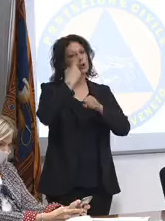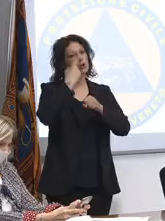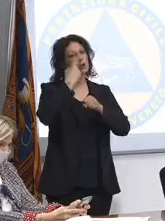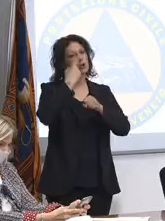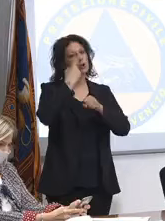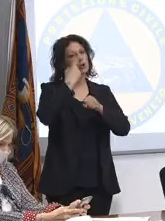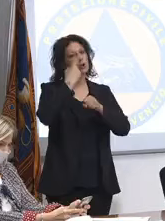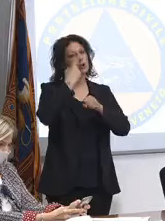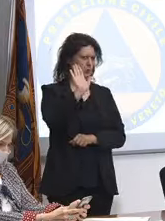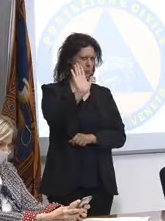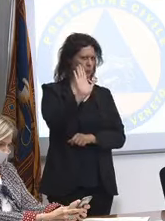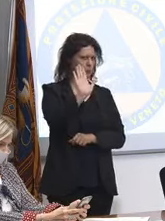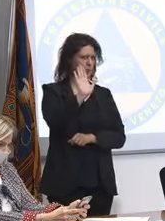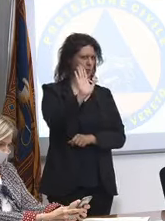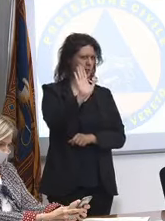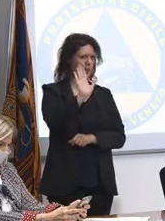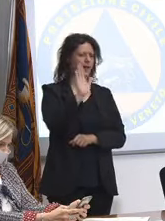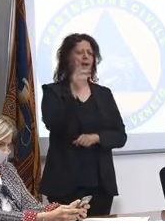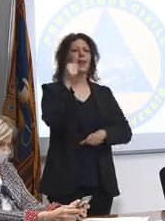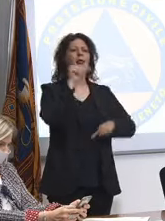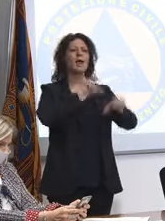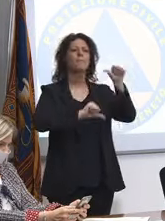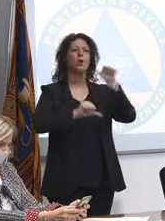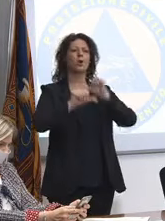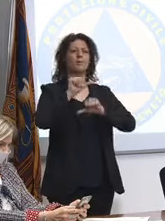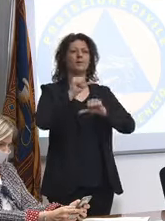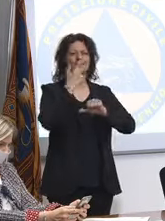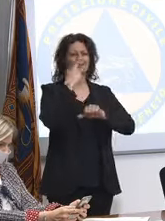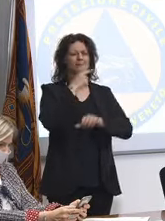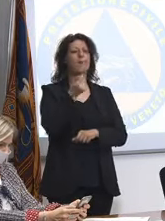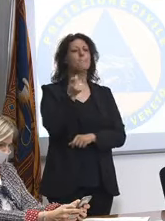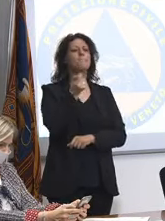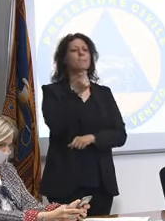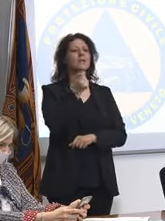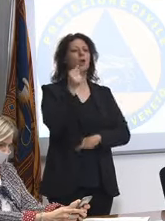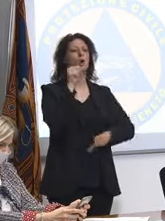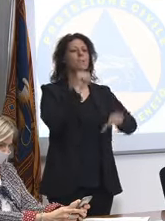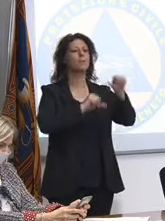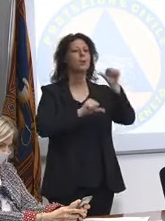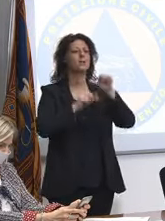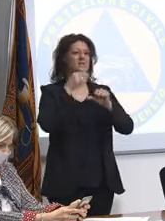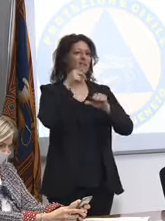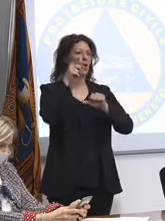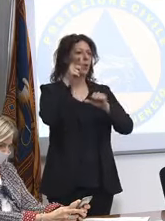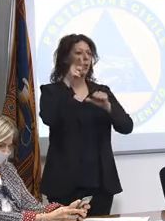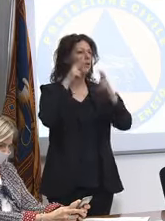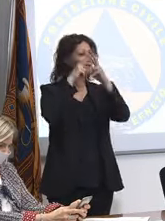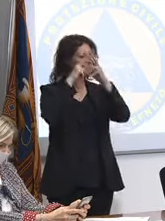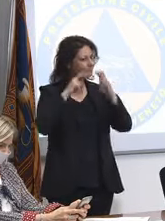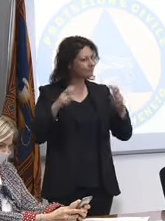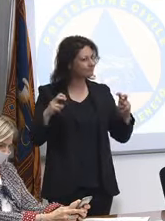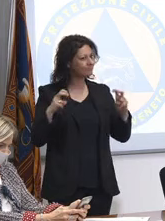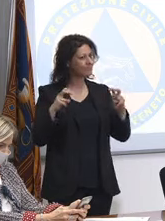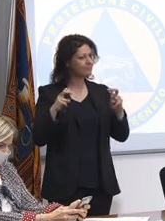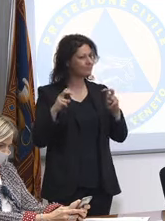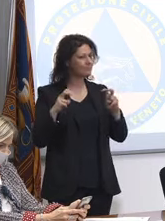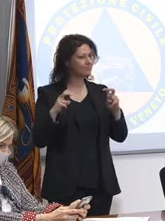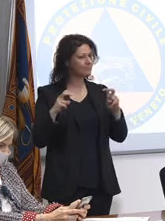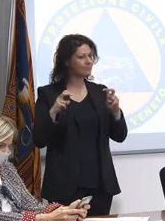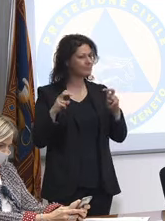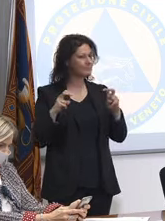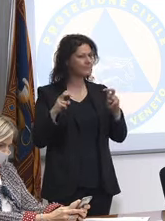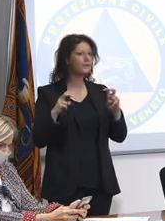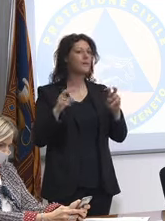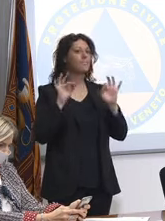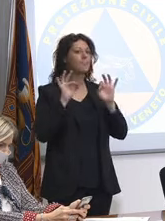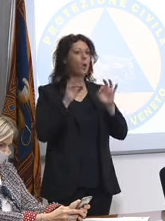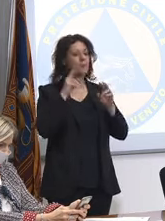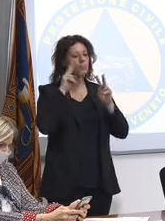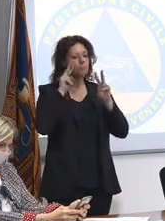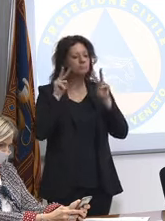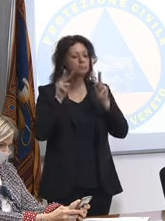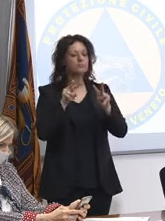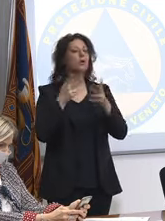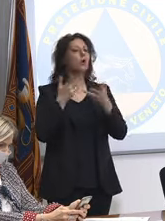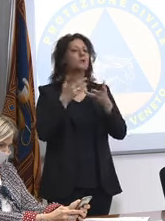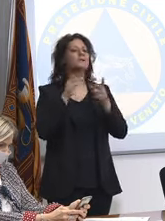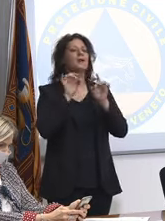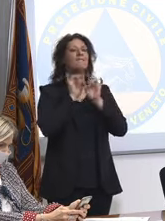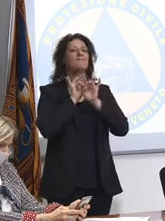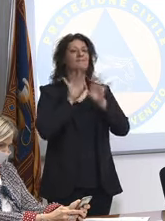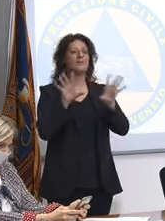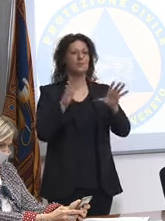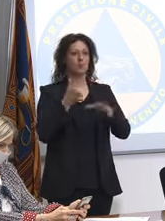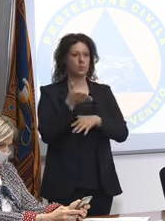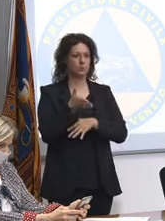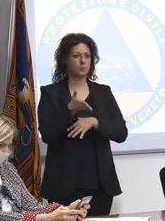sua professione, cioè la microbiologia, e quindi l'analisi di quello che è il virus in